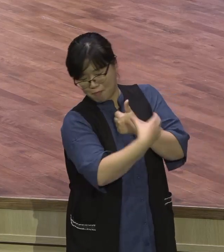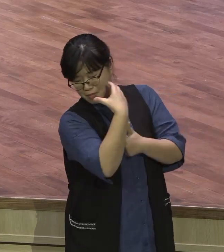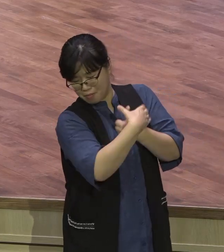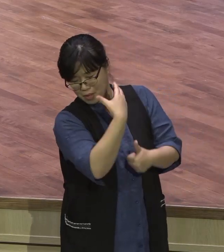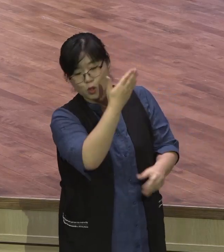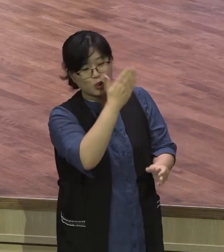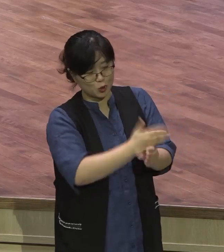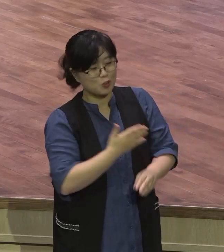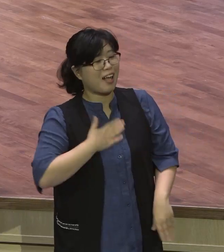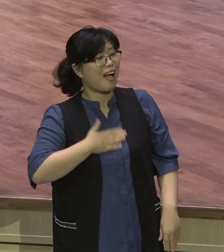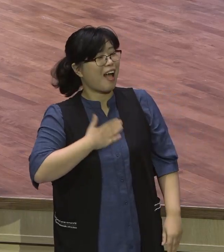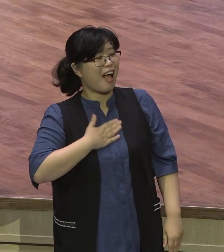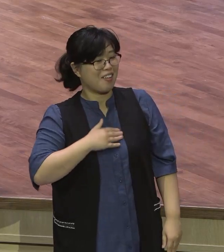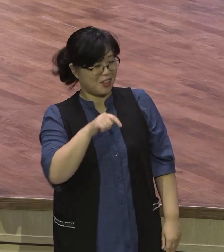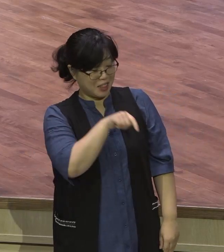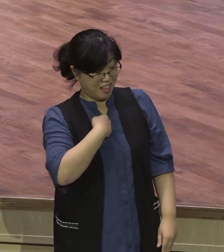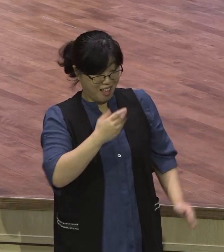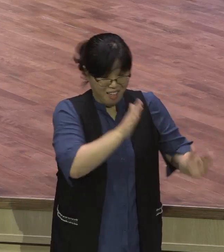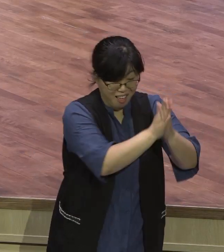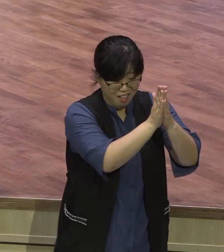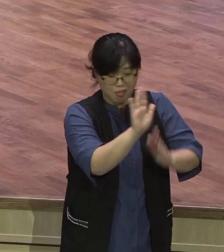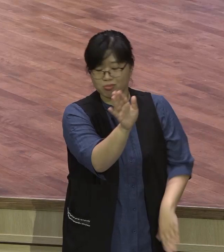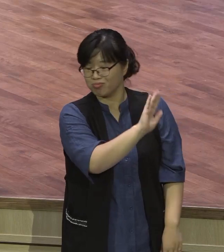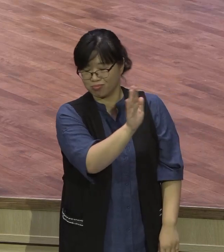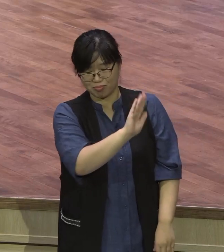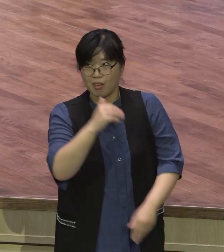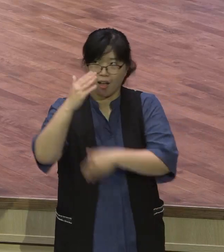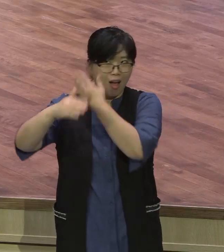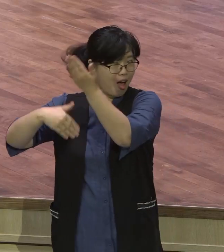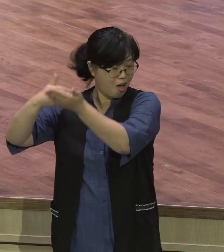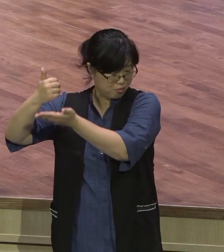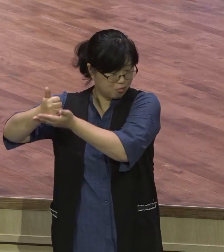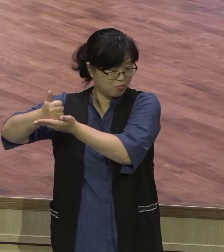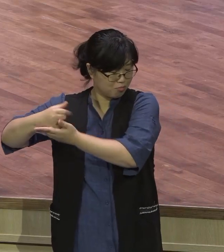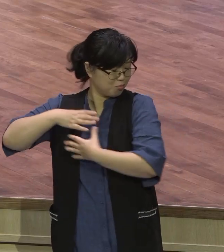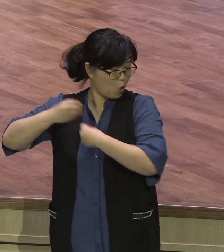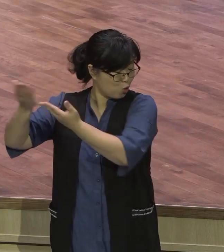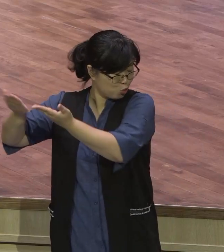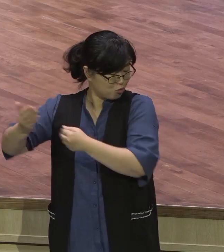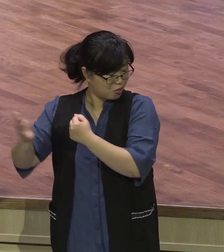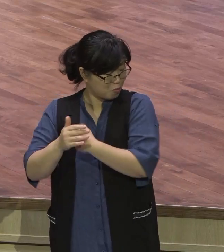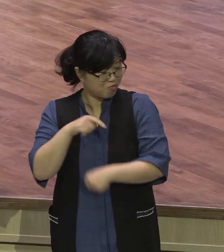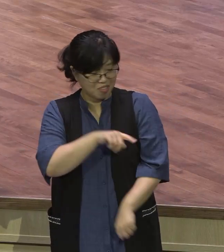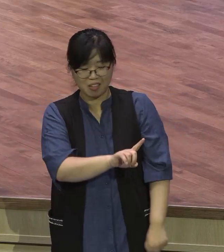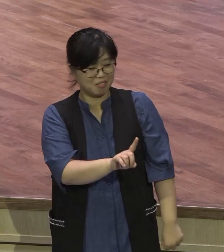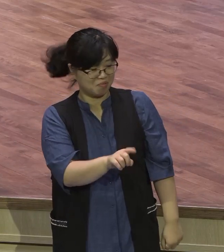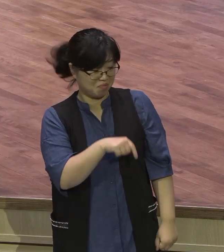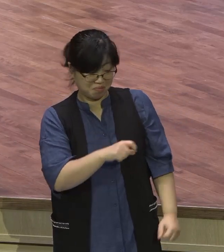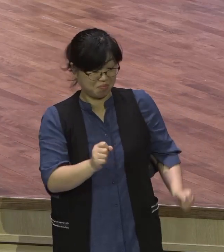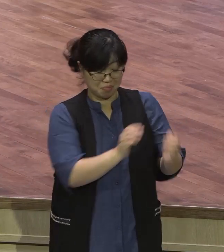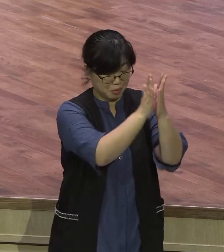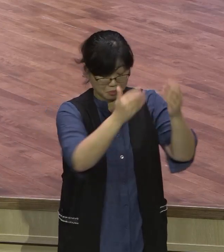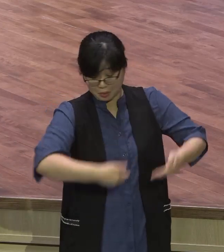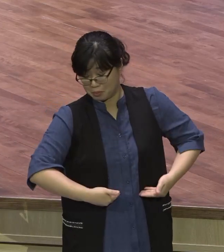종교 여러분 하나님이 예비하신 완벽한 축복 바라보고 나가시기 바랍니다